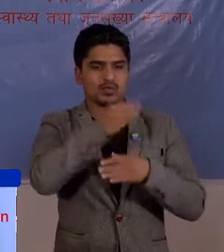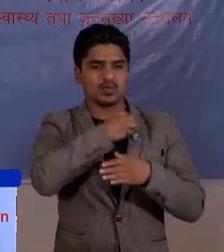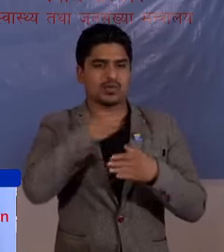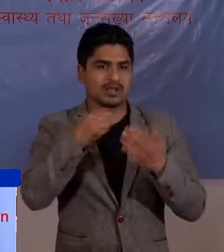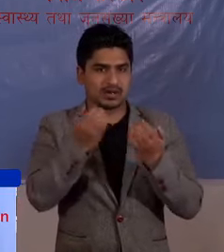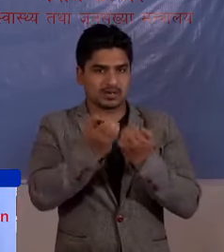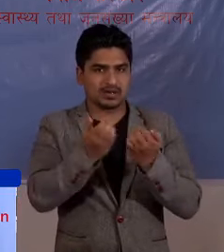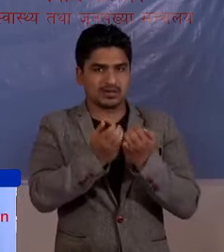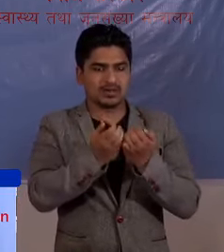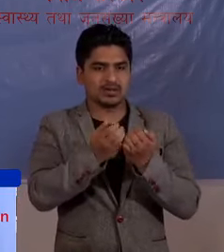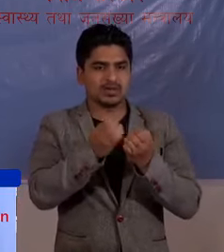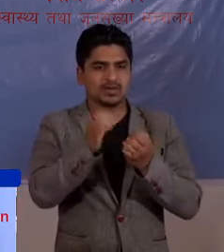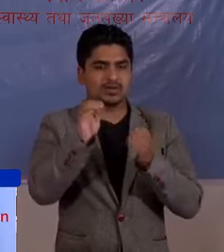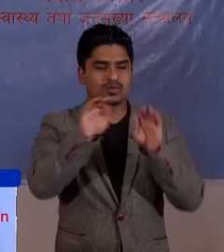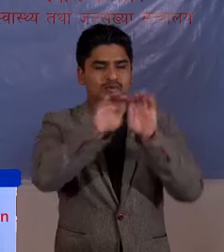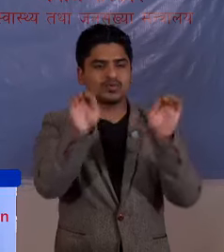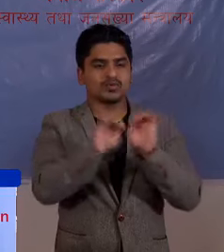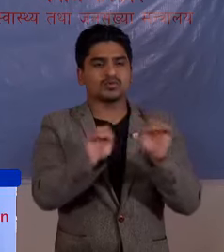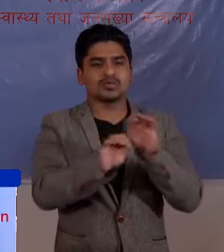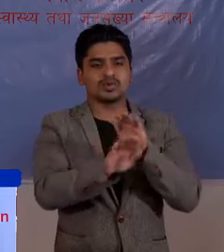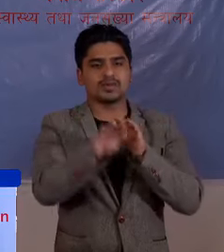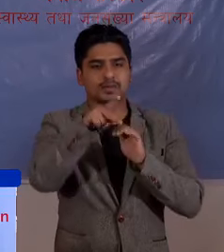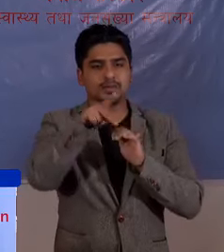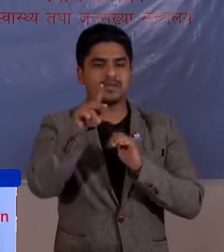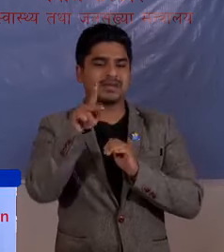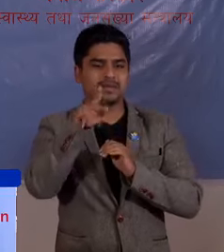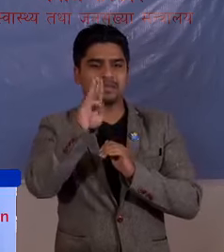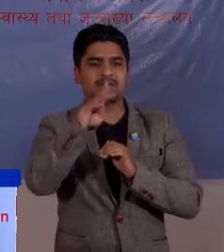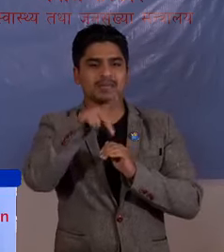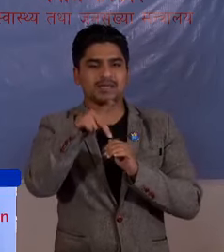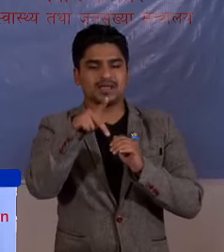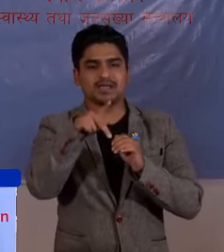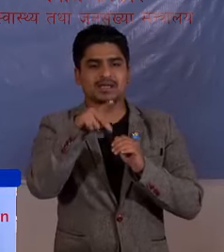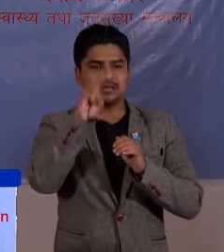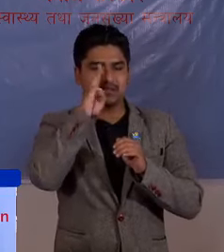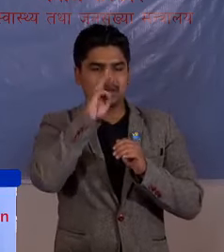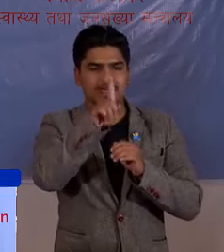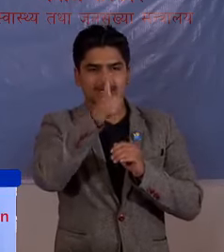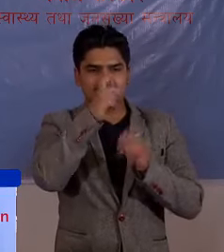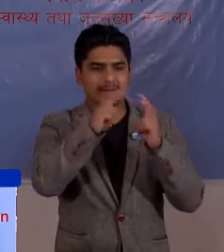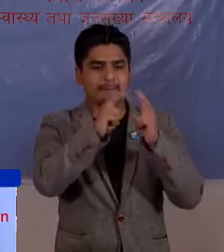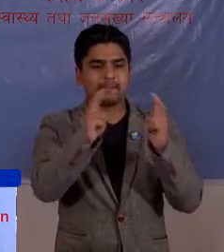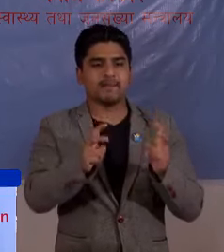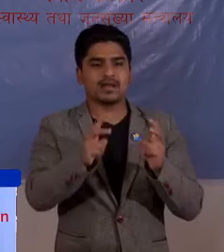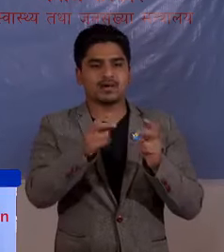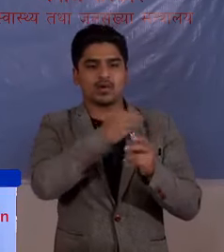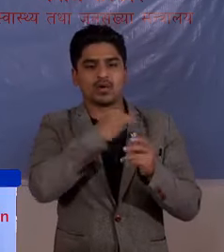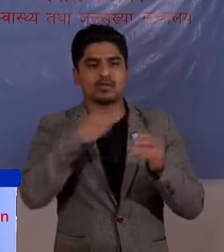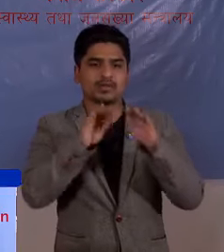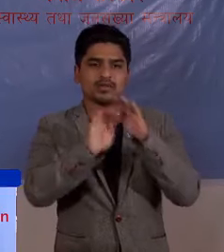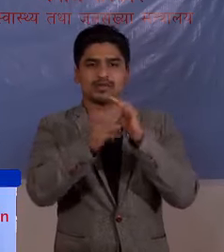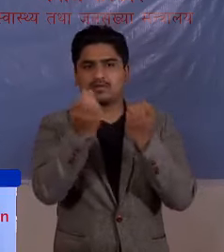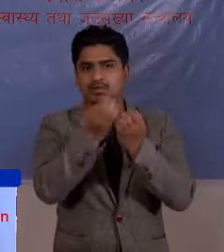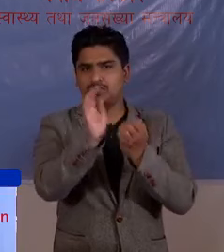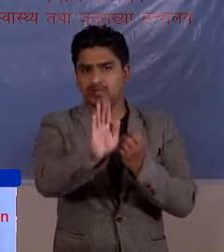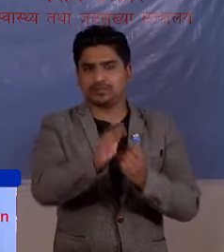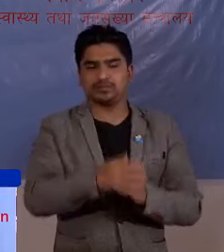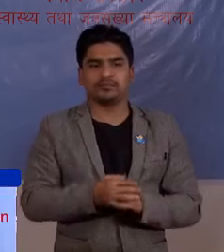लागि सुनसरीको बिपी कोइराला स्वास्थ्य विज्ञान प्रतिष्ठान धरानमा 100 बेडको अस्पताल सञ्चालनमा ल्याएको